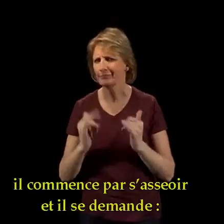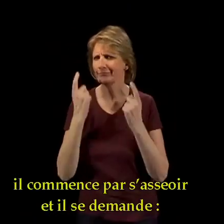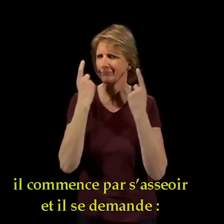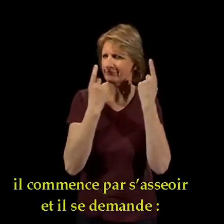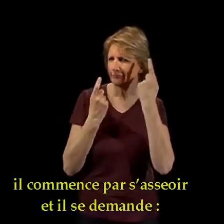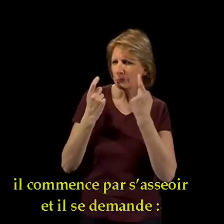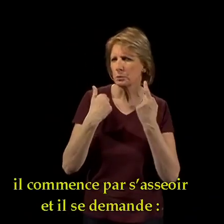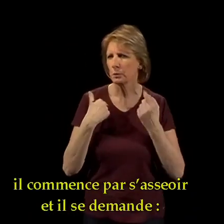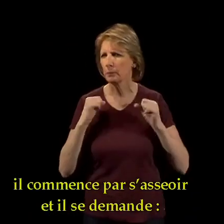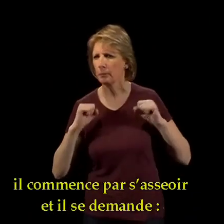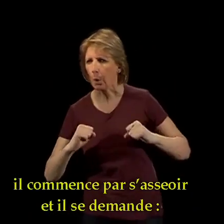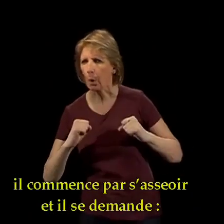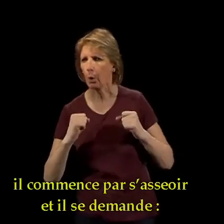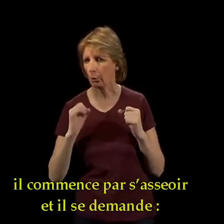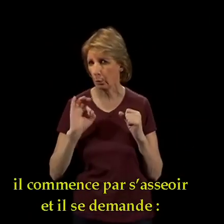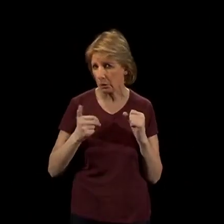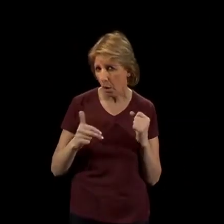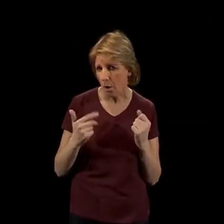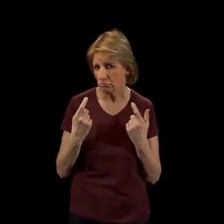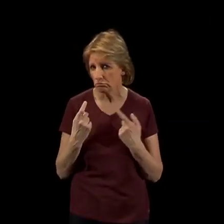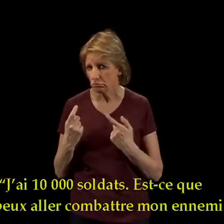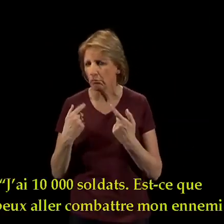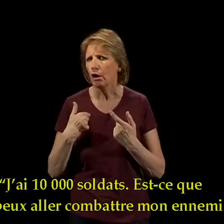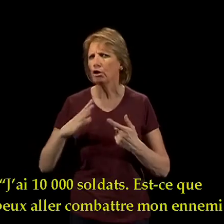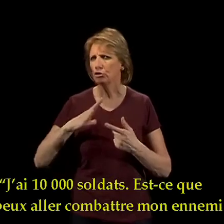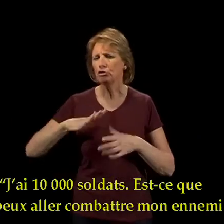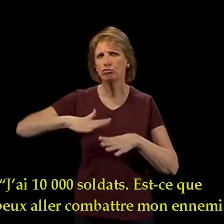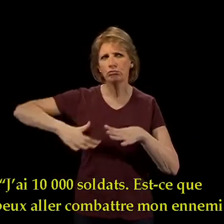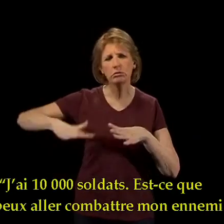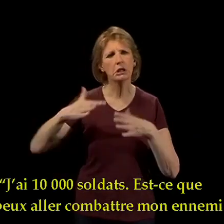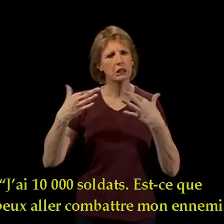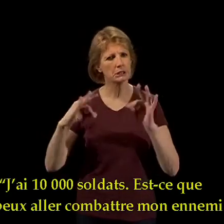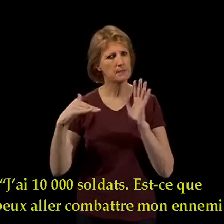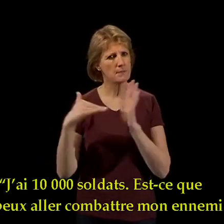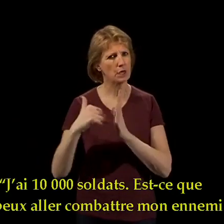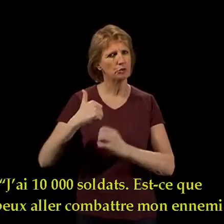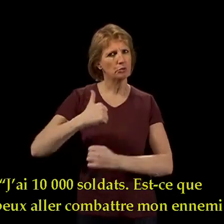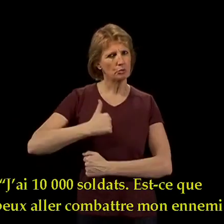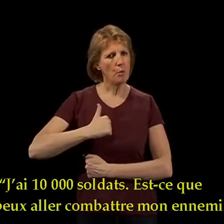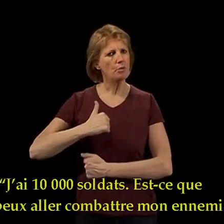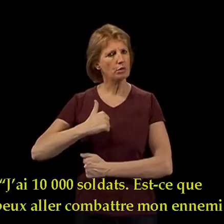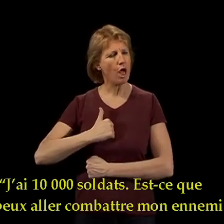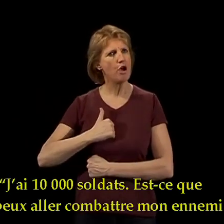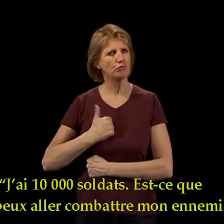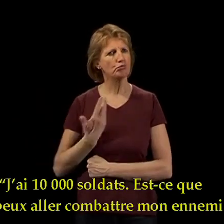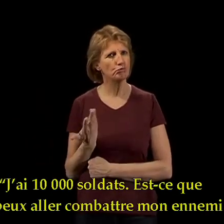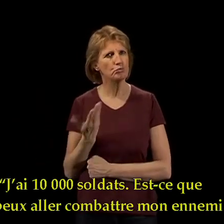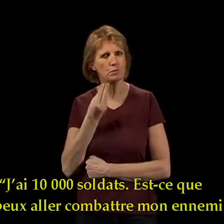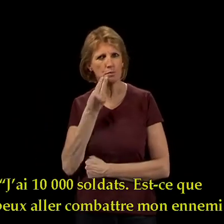Il commence par s'asseoir et il se demande, « J'ai dix mille soldats. Est-ce que je peux